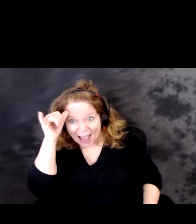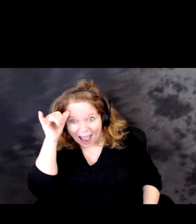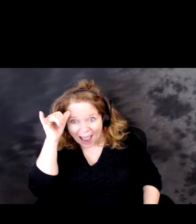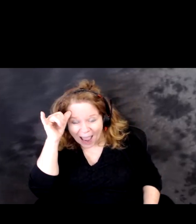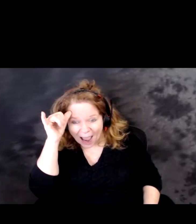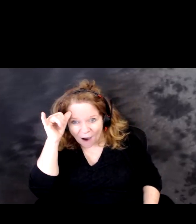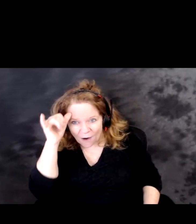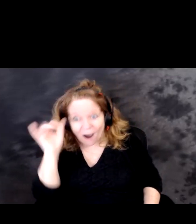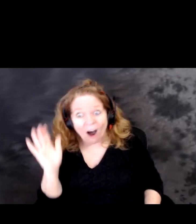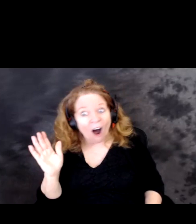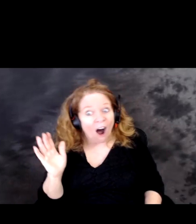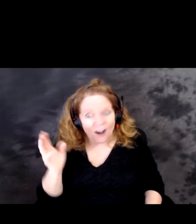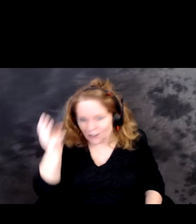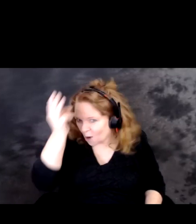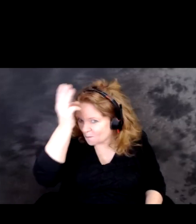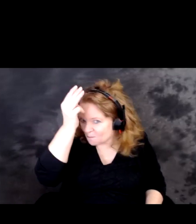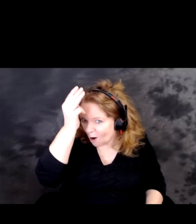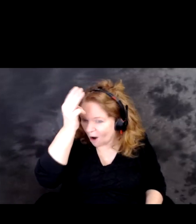de arcoíris.